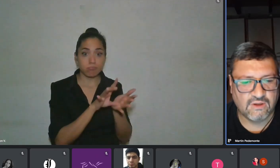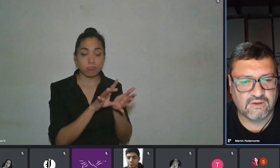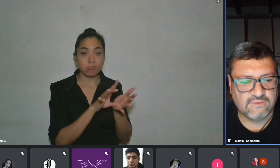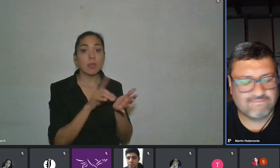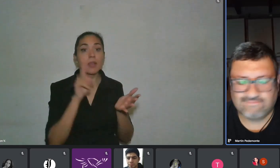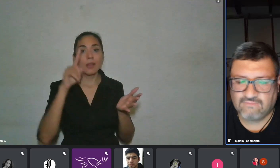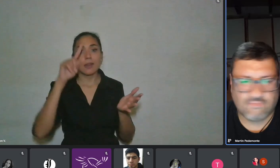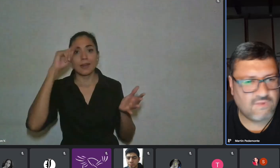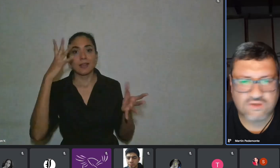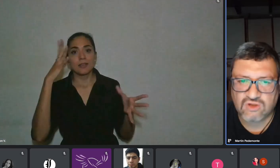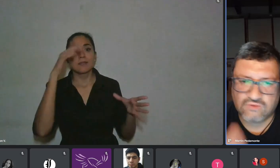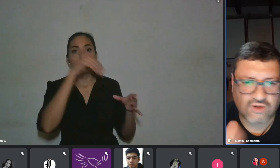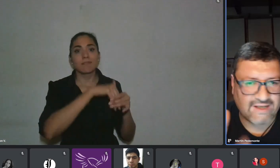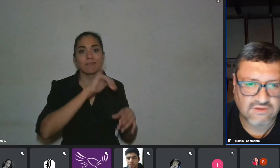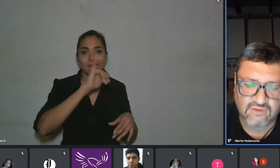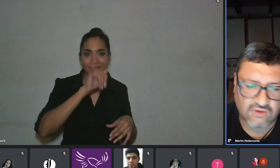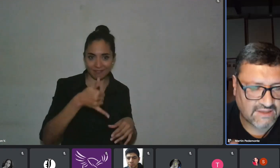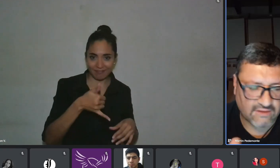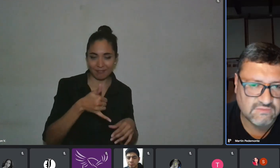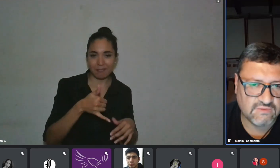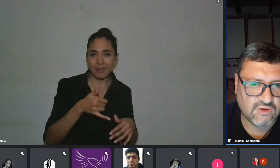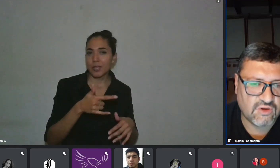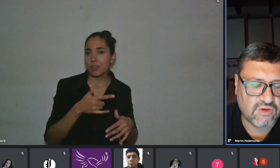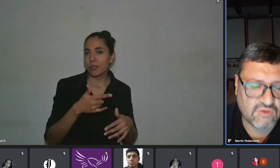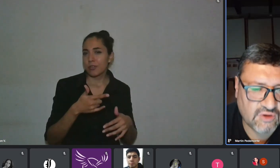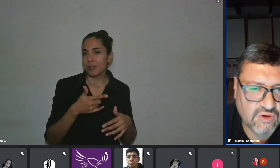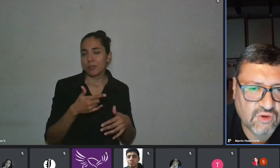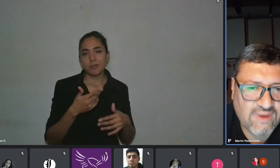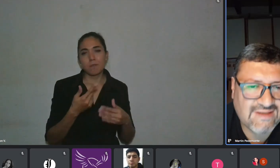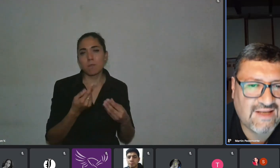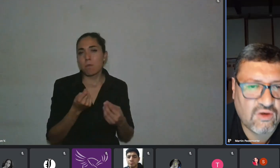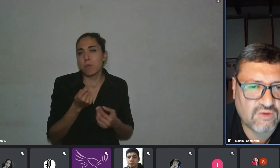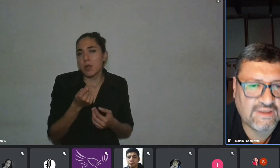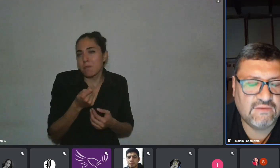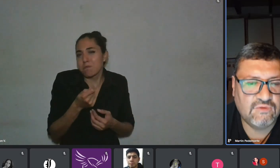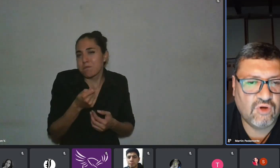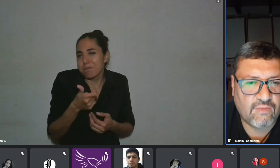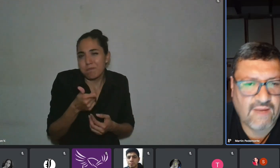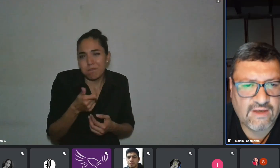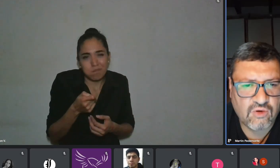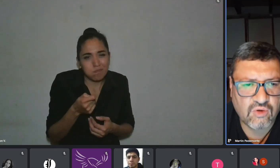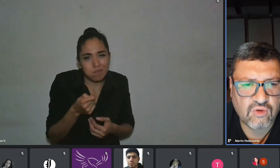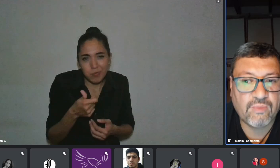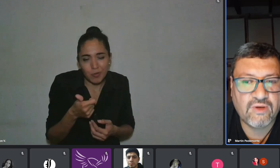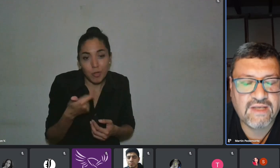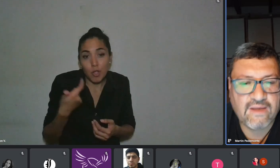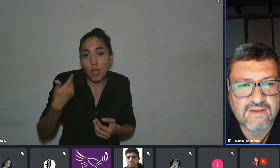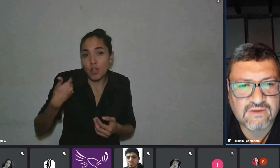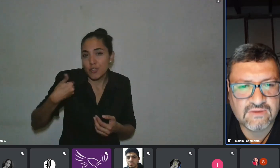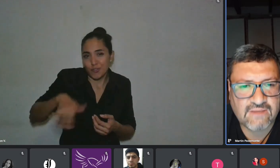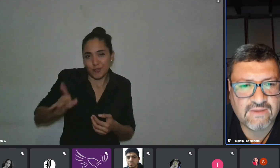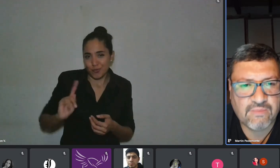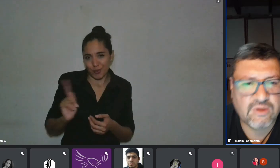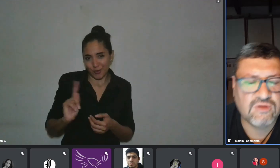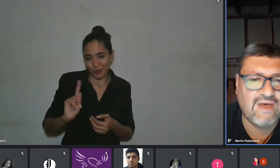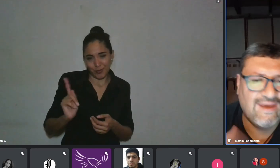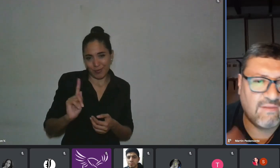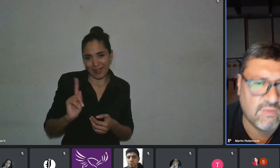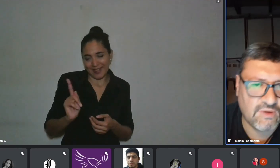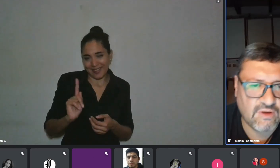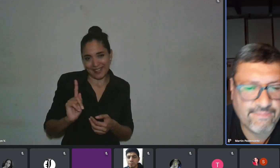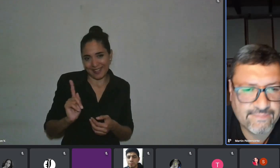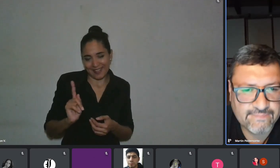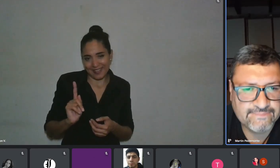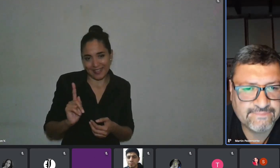o son casos contados. No es algo tan normal. No podría haber sido intervenida. Por eso es